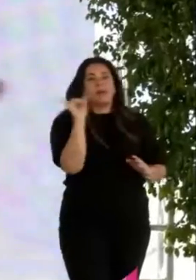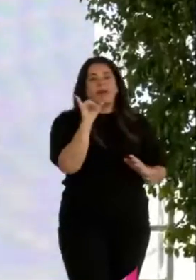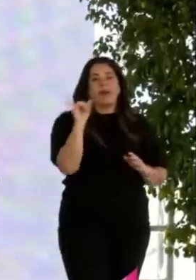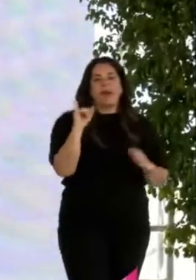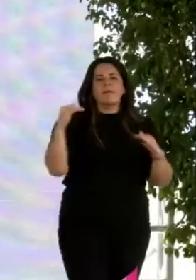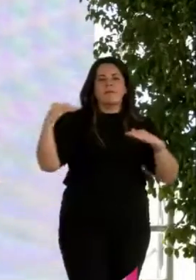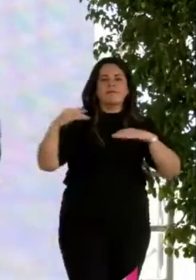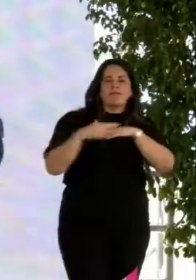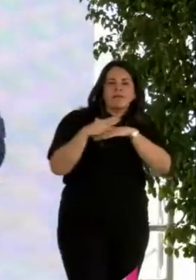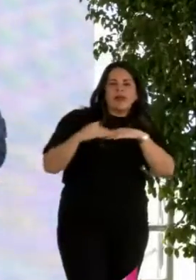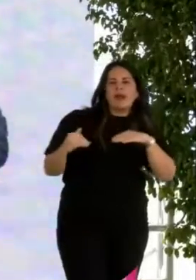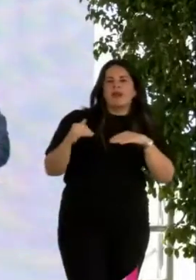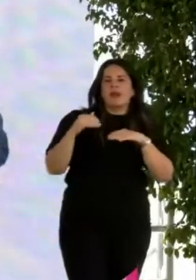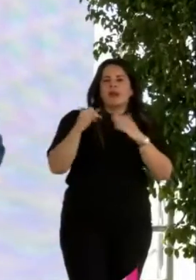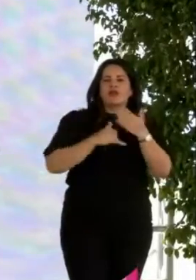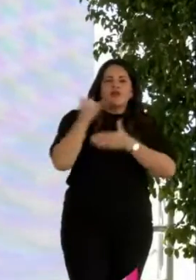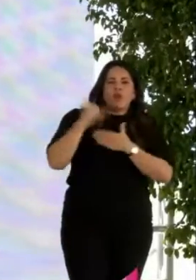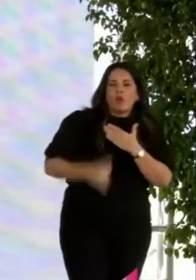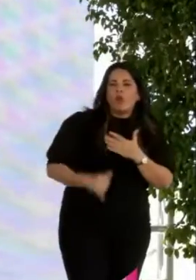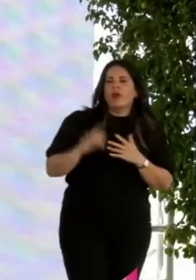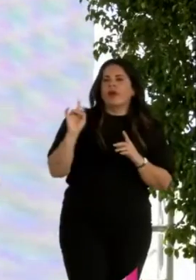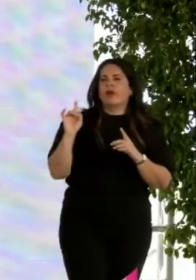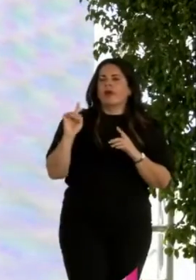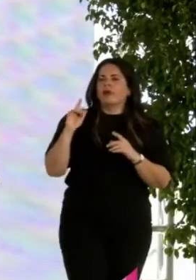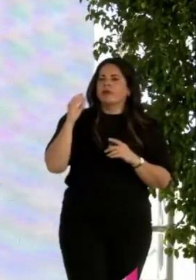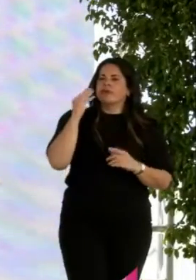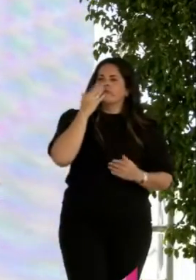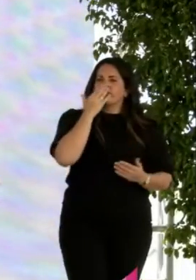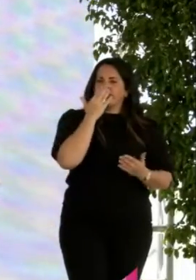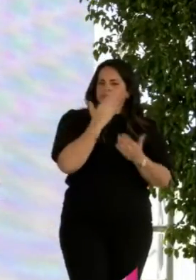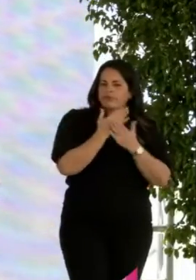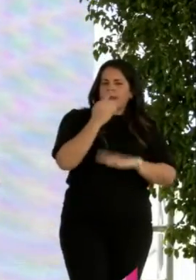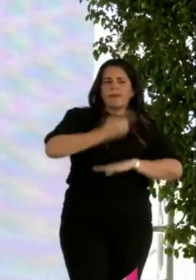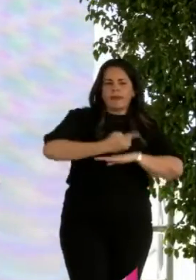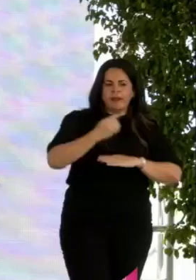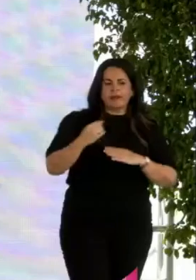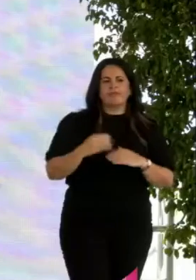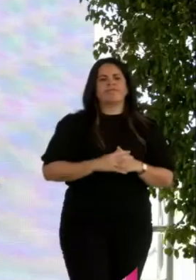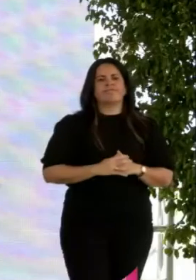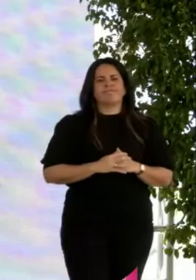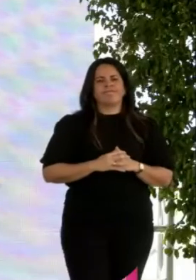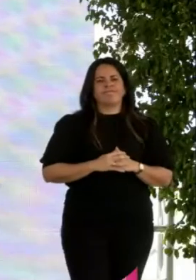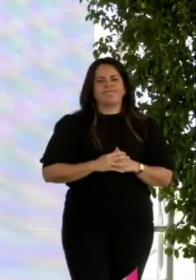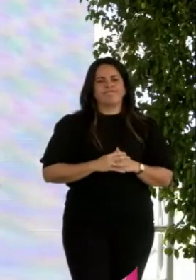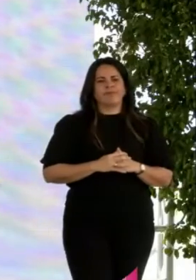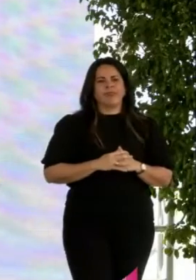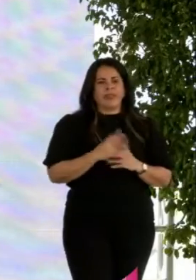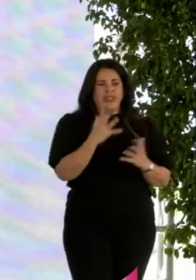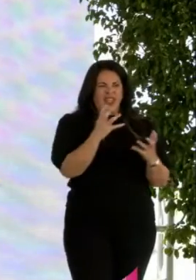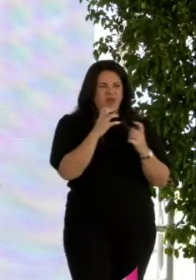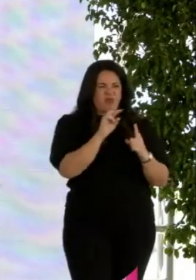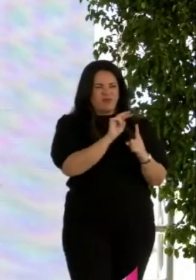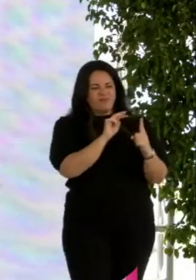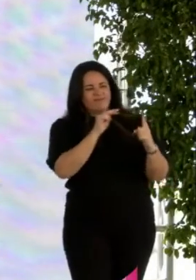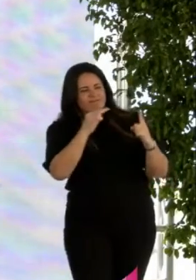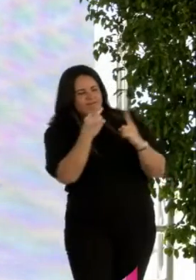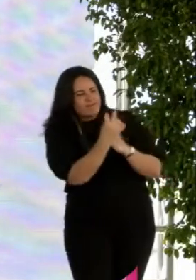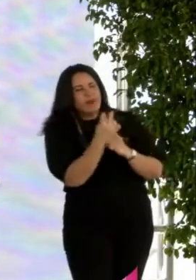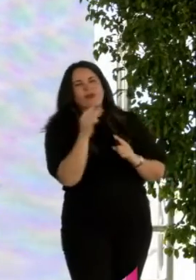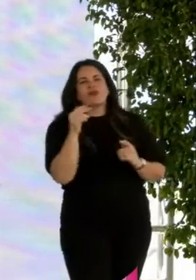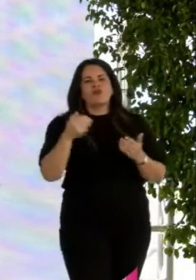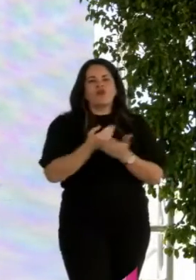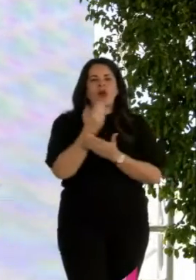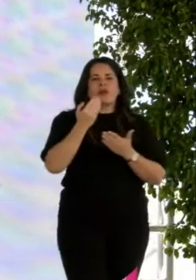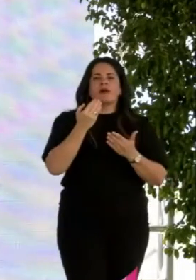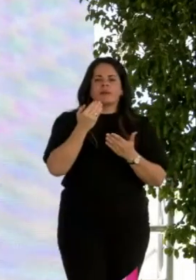ve el yunque, se ve en un buen día, se ve muchísimo. Y queremos darle una nueva perspectiva a todos que vengan a visitar esta área